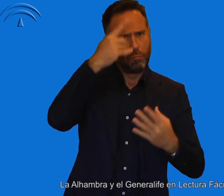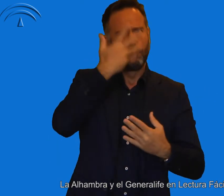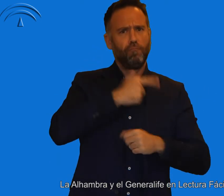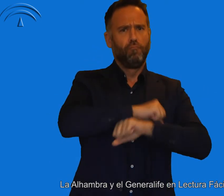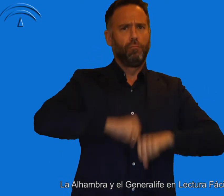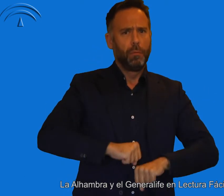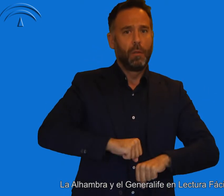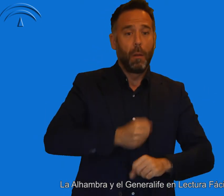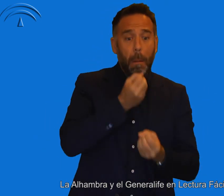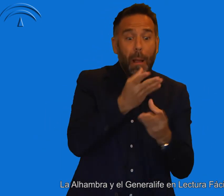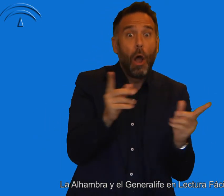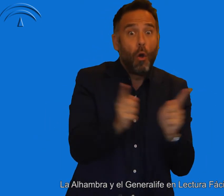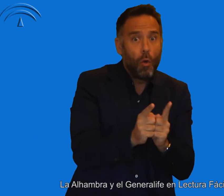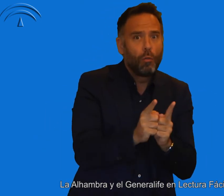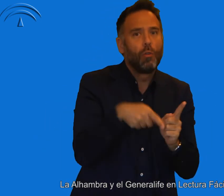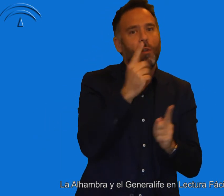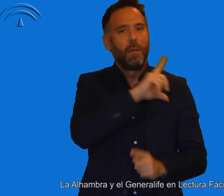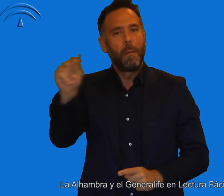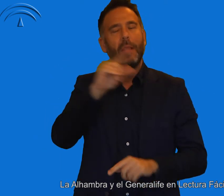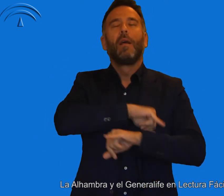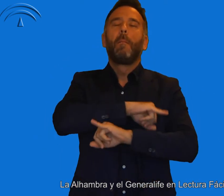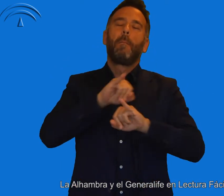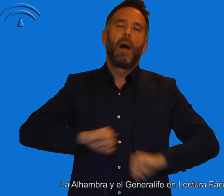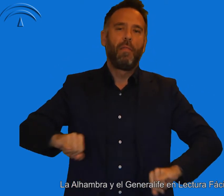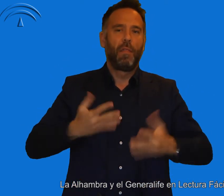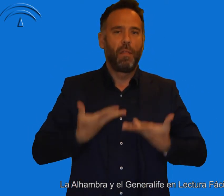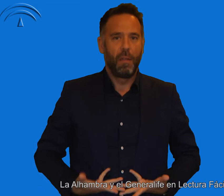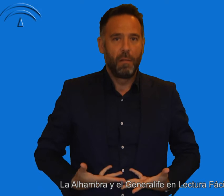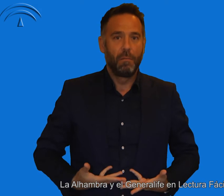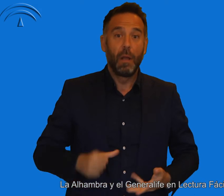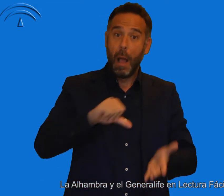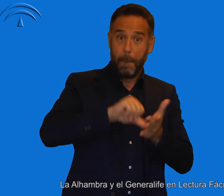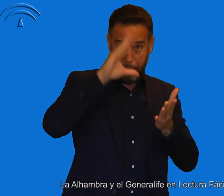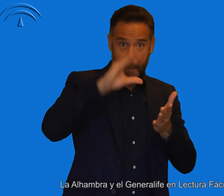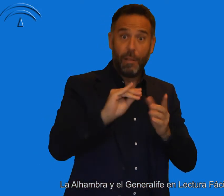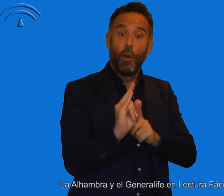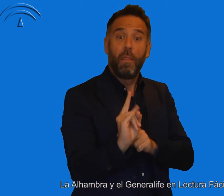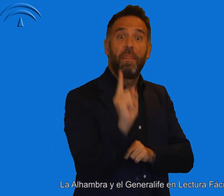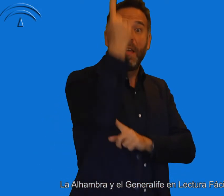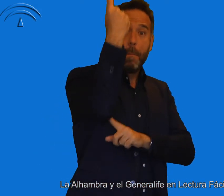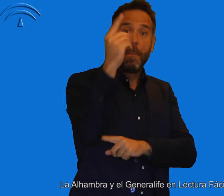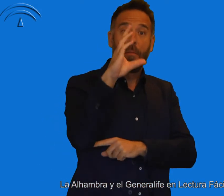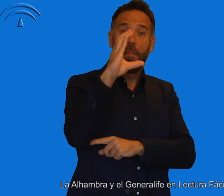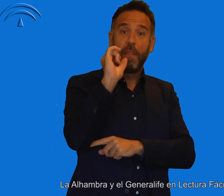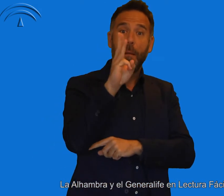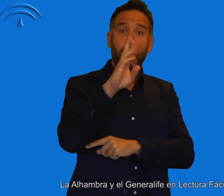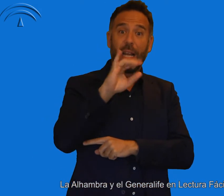en palabras y sal en paz». El patio del ciprés de la sultana es el jardín